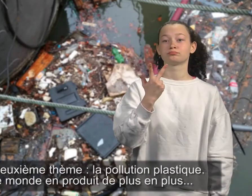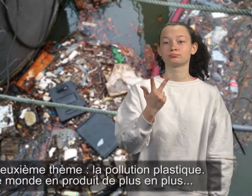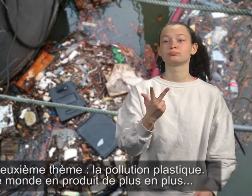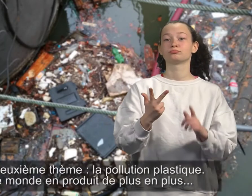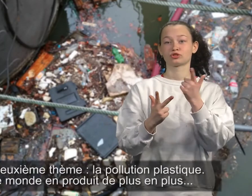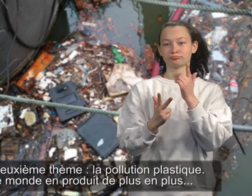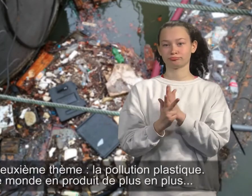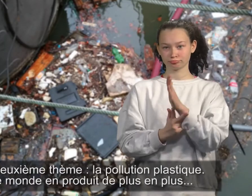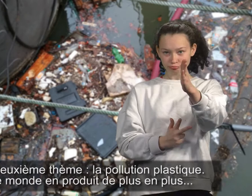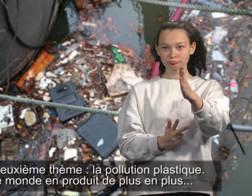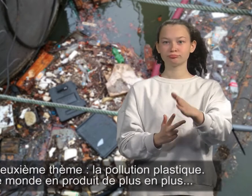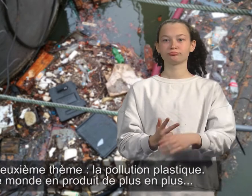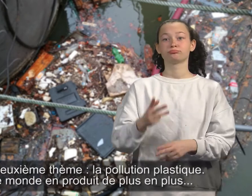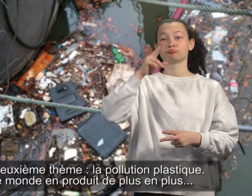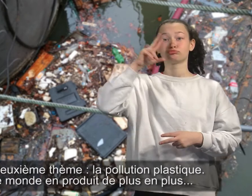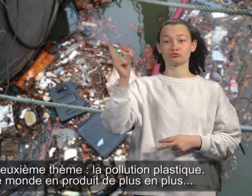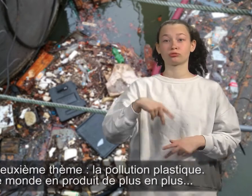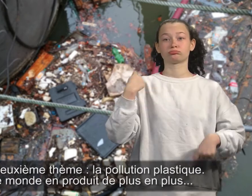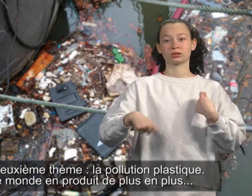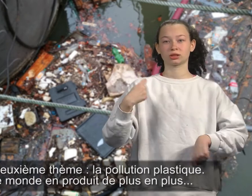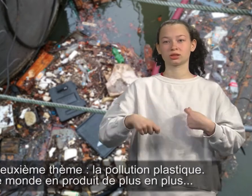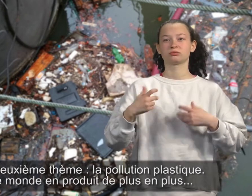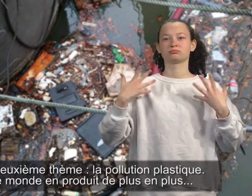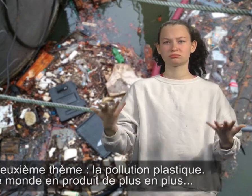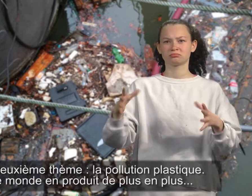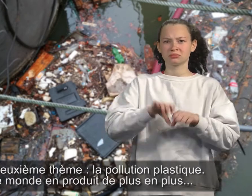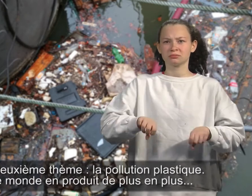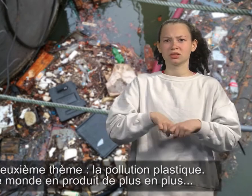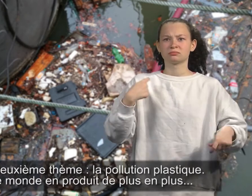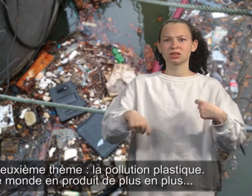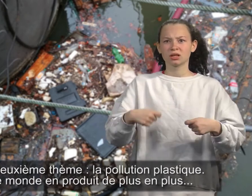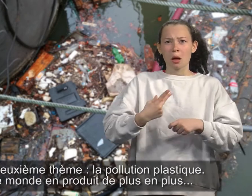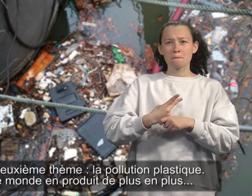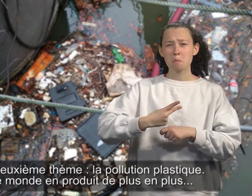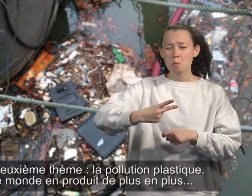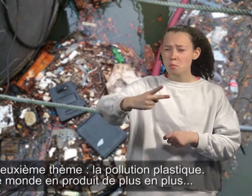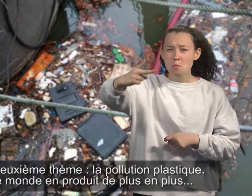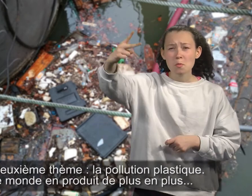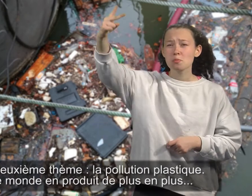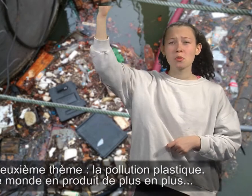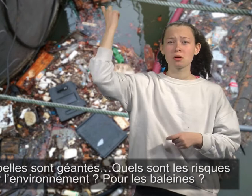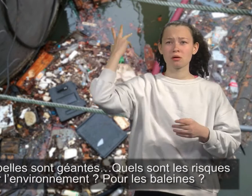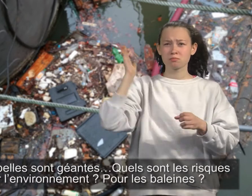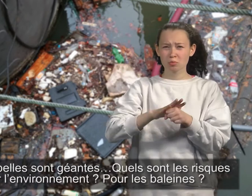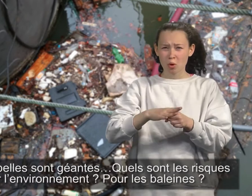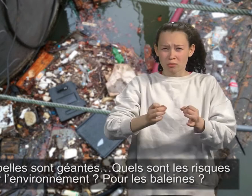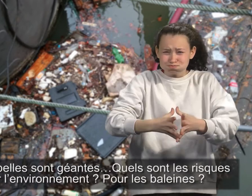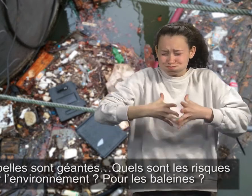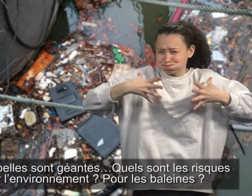En deuxième thème, la pollution plastique. Le monde en produit de plus en plus. Nos poubelles